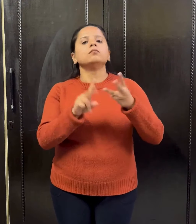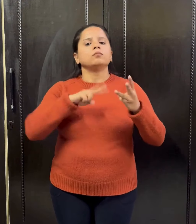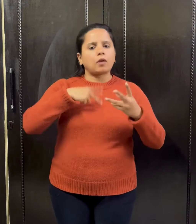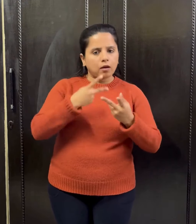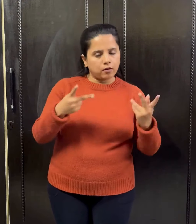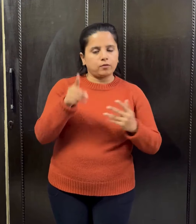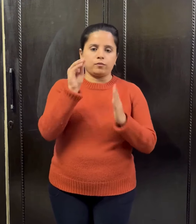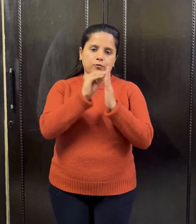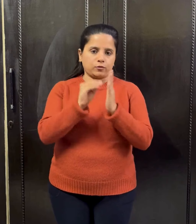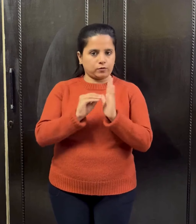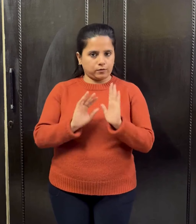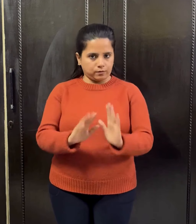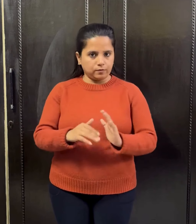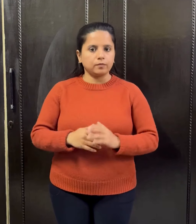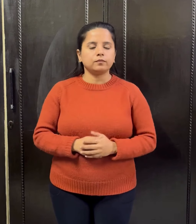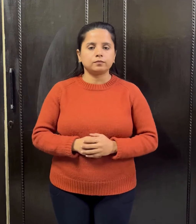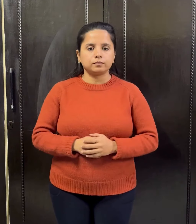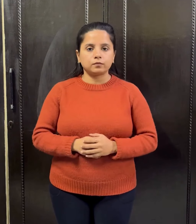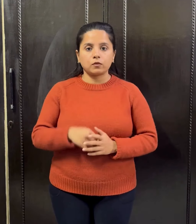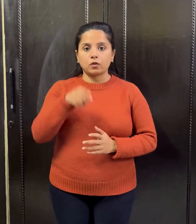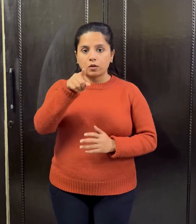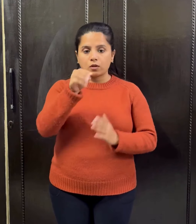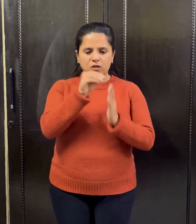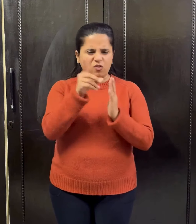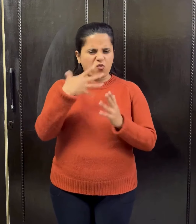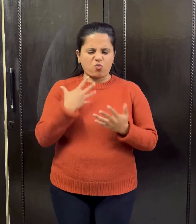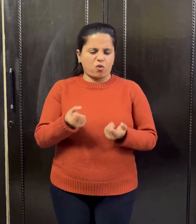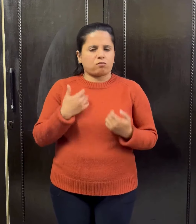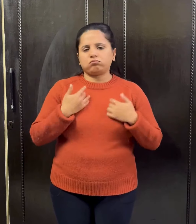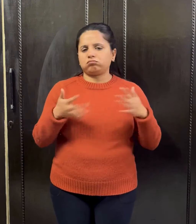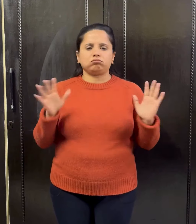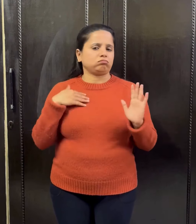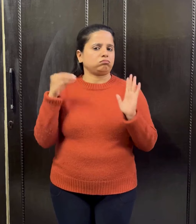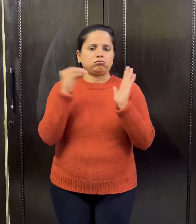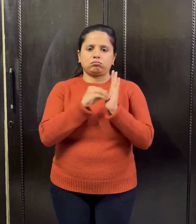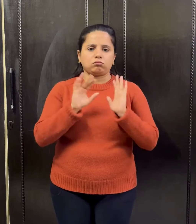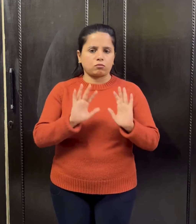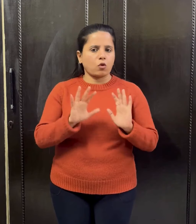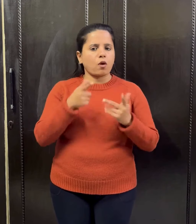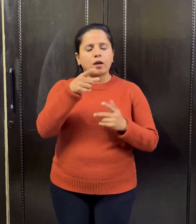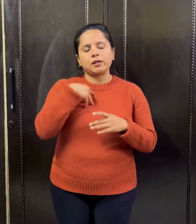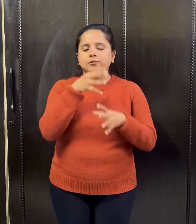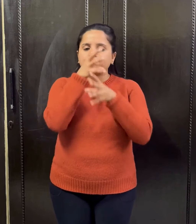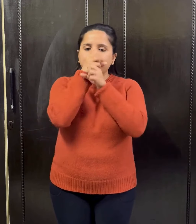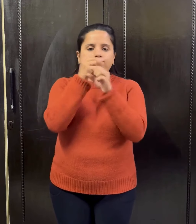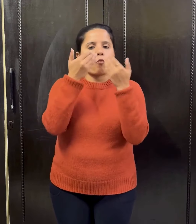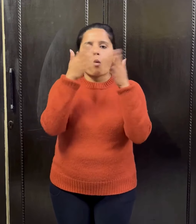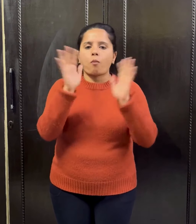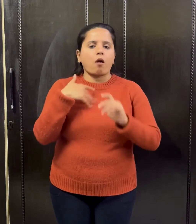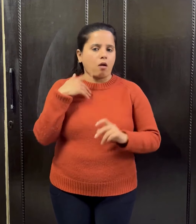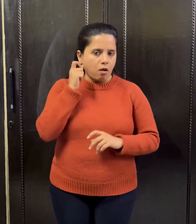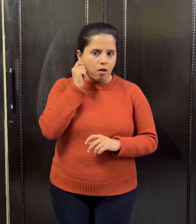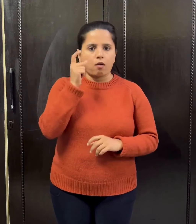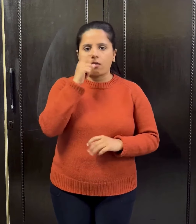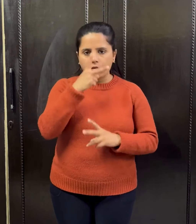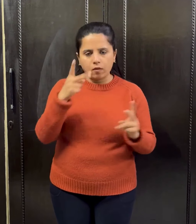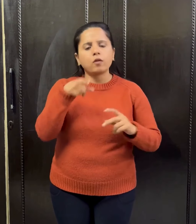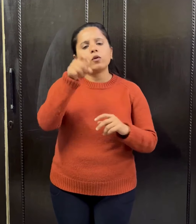जो व्यक्ति मेंशन नहीं करना चाहता या डिस्क्रीट रहना चाहता है, आप वो भी सिलेक्ट कर सकते